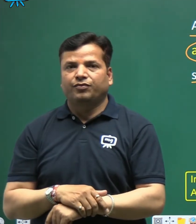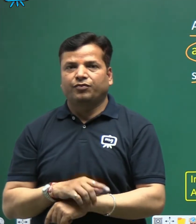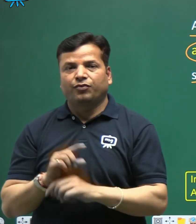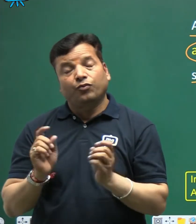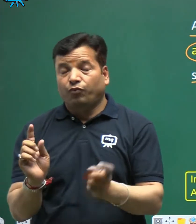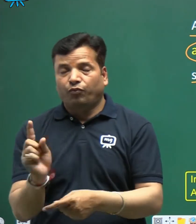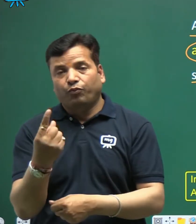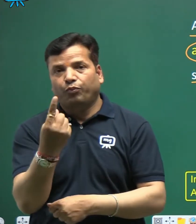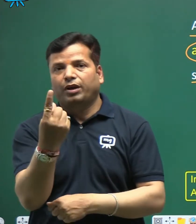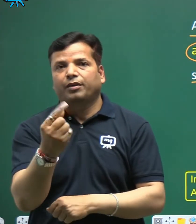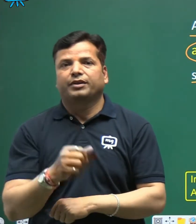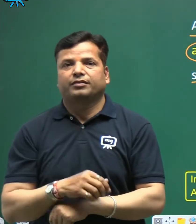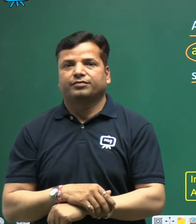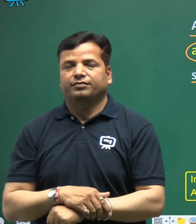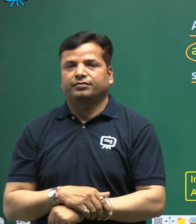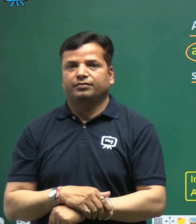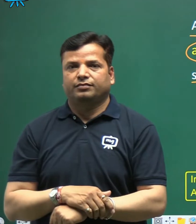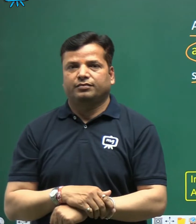प्रारंभिक,